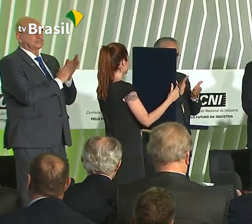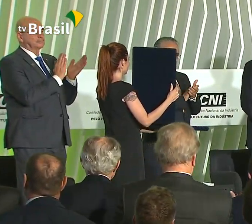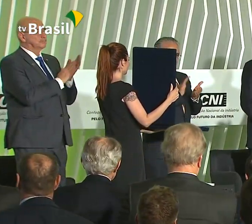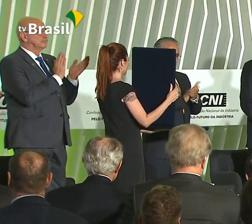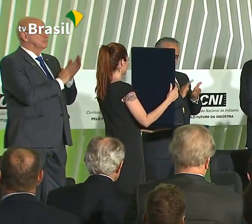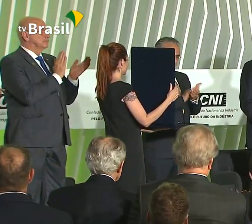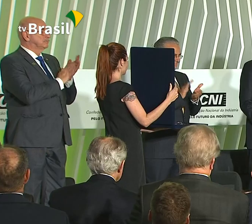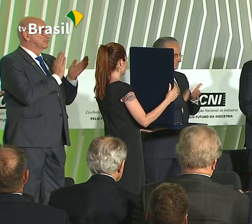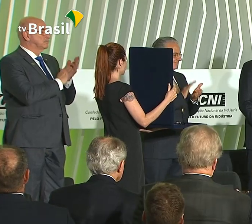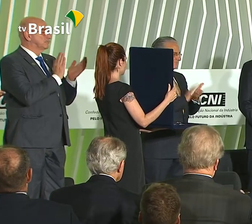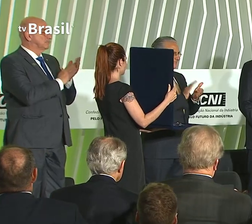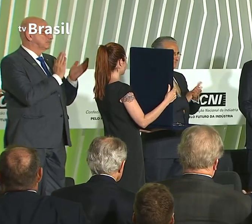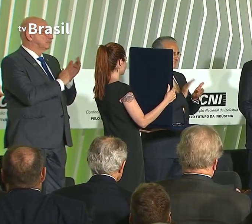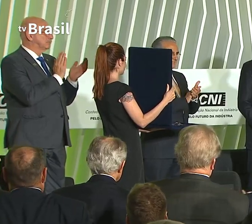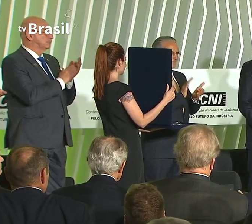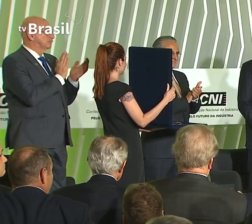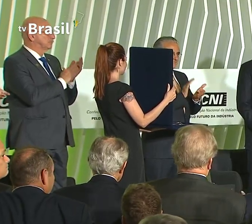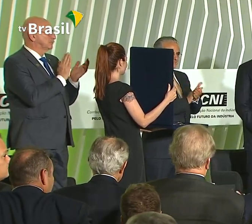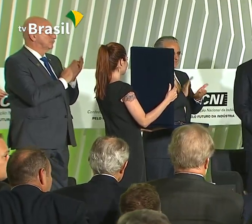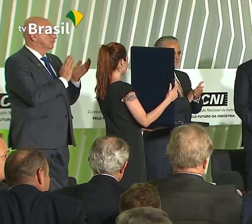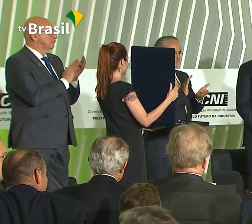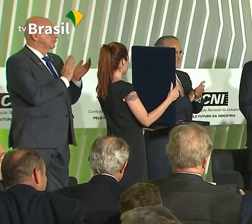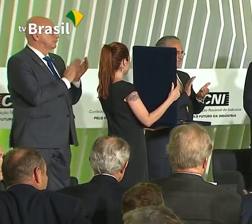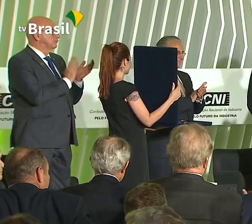e ao país